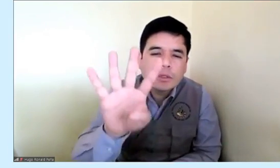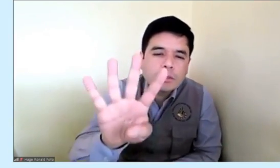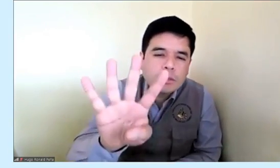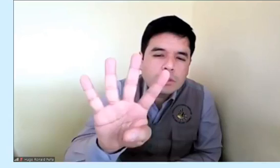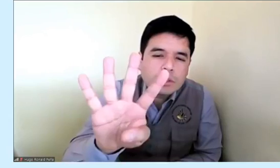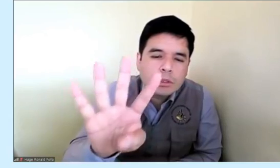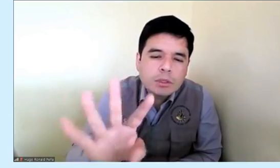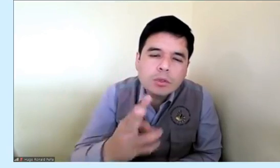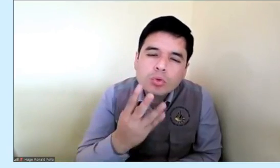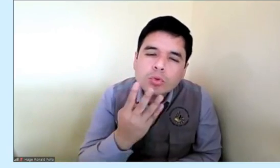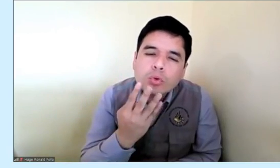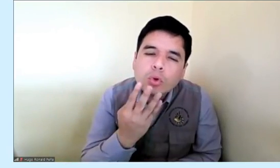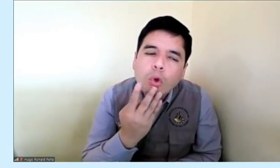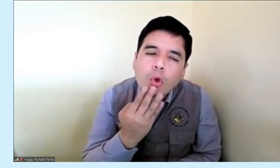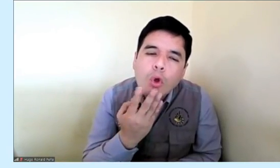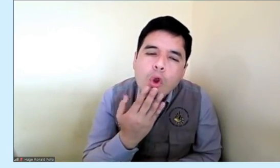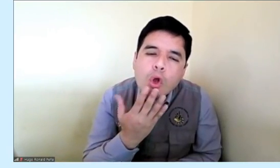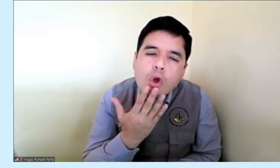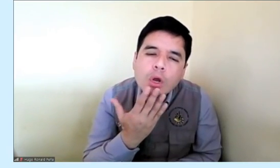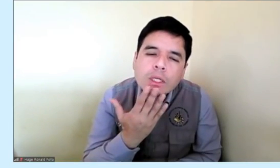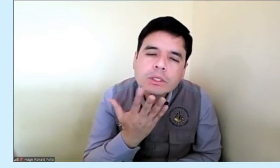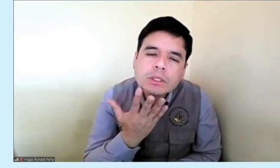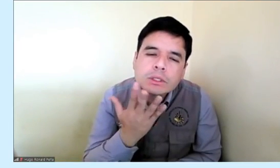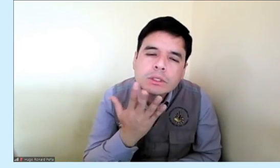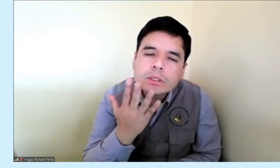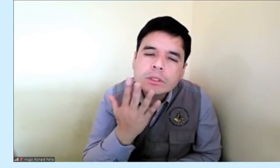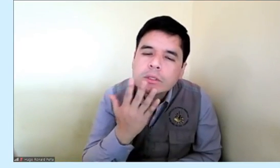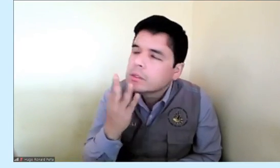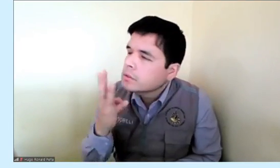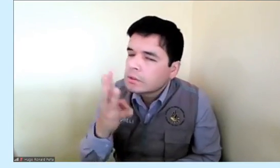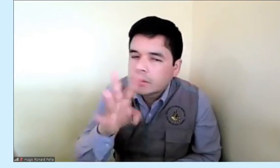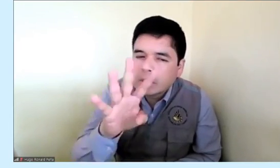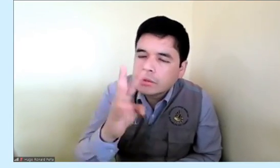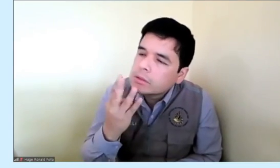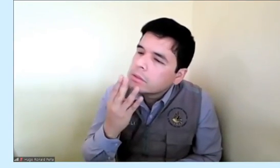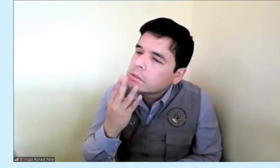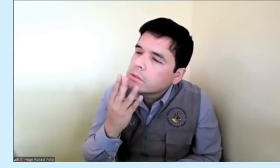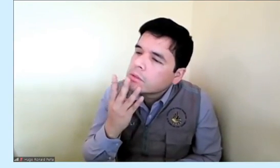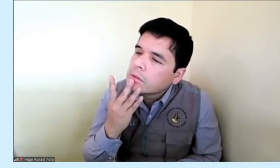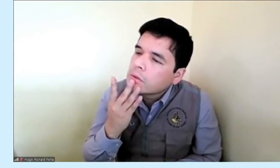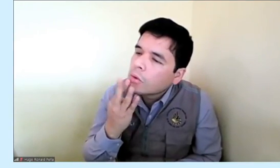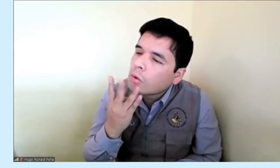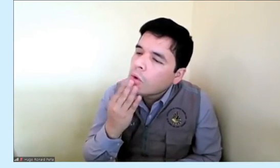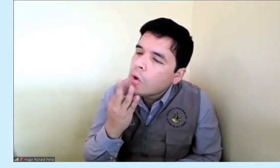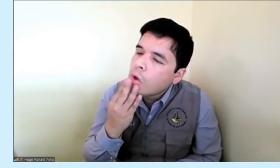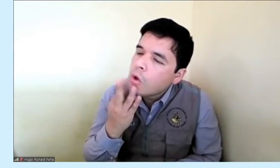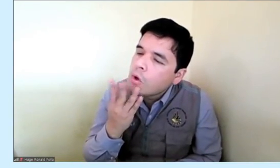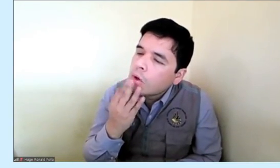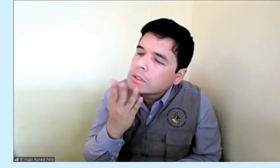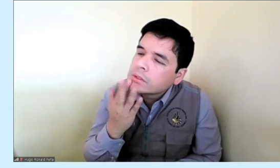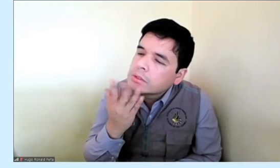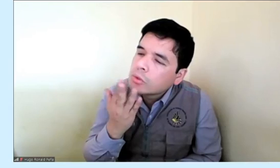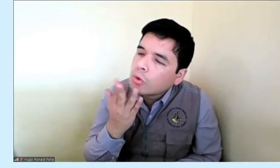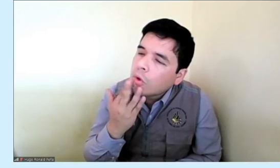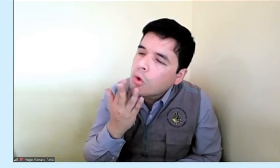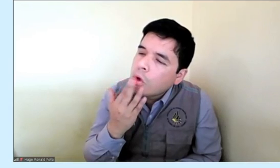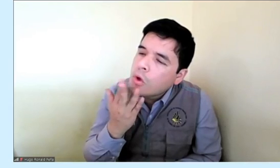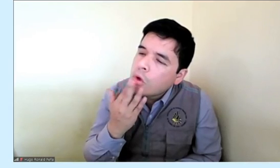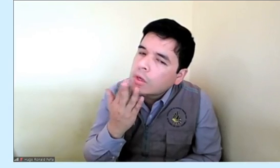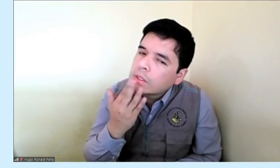colores. Los dedos en el mentón, pero moviéndose, es colores, colores,